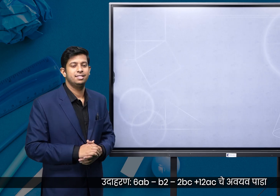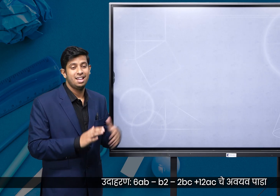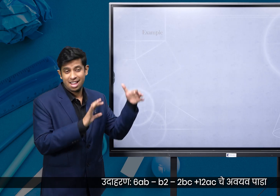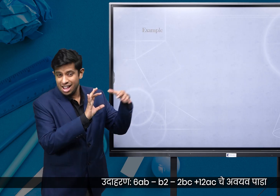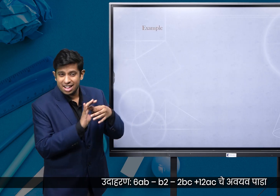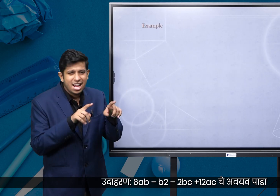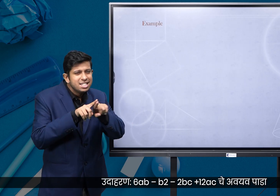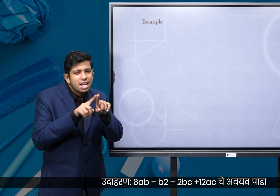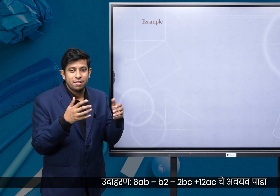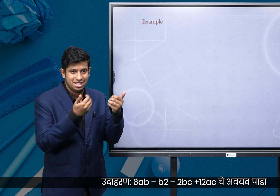उदाहरण